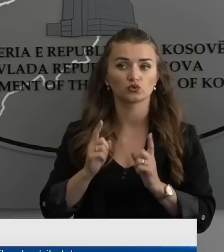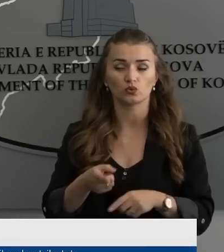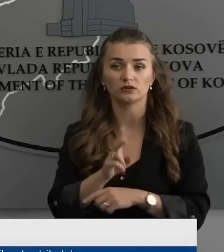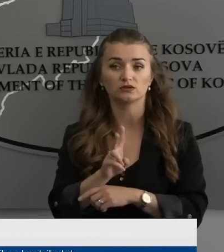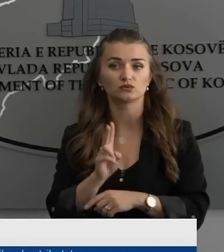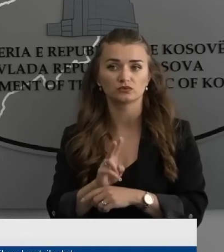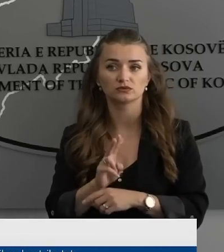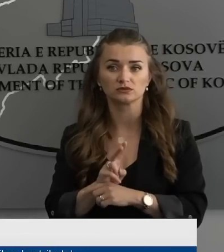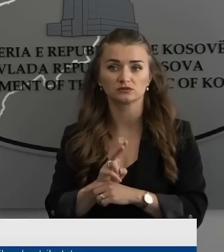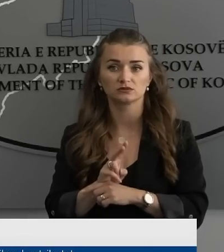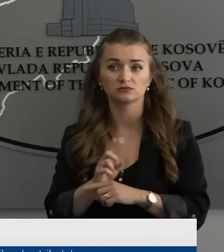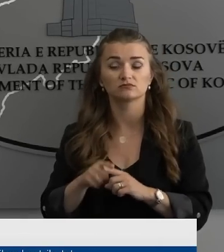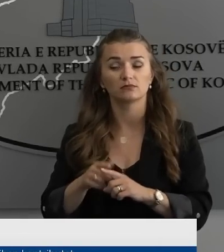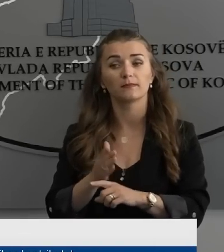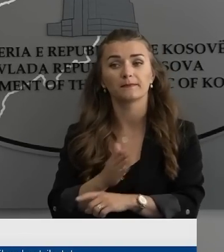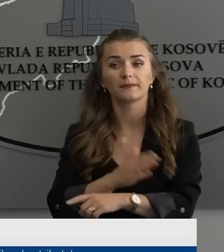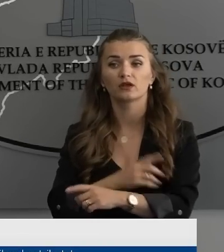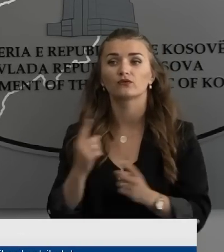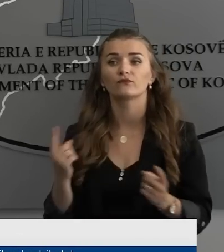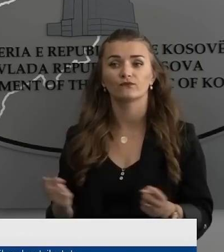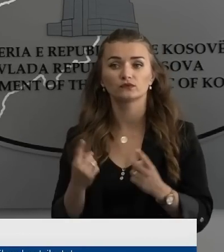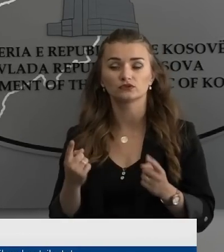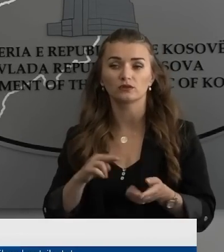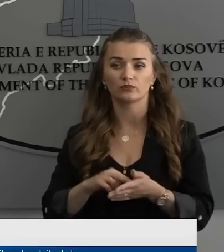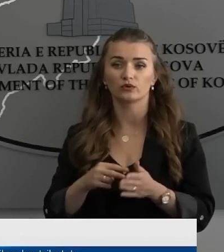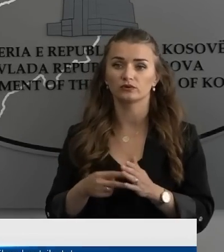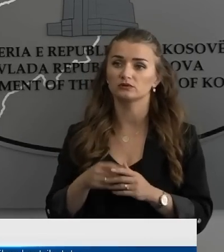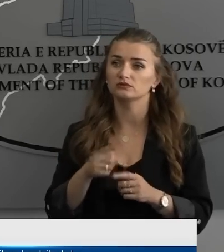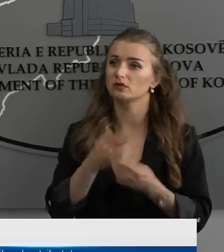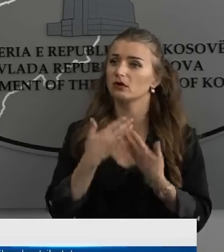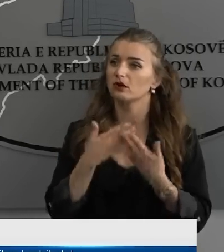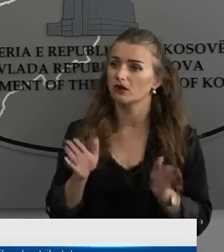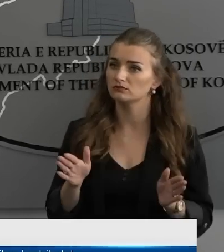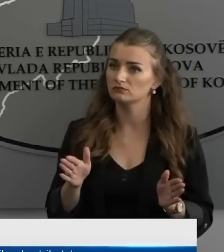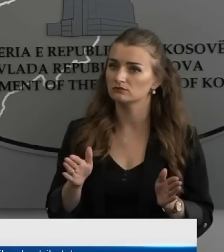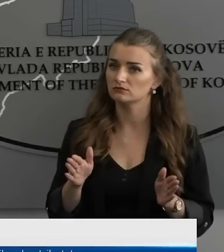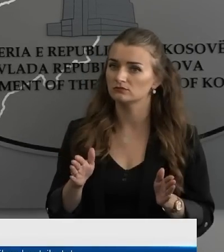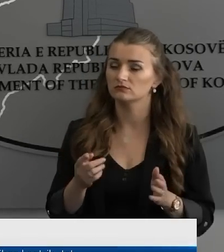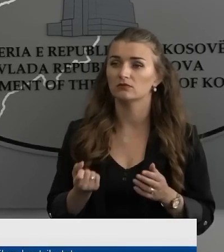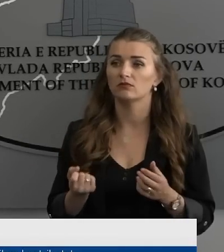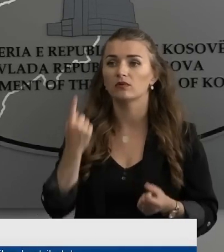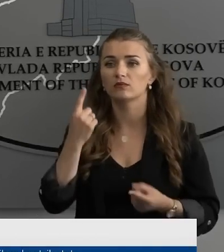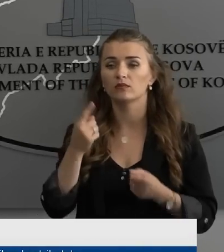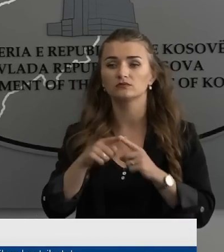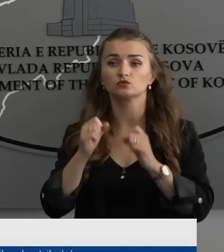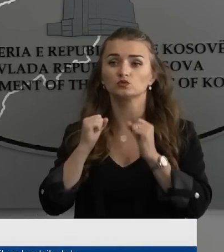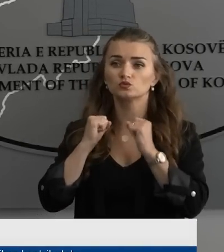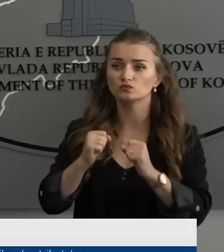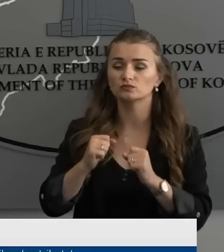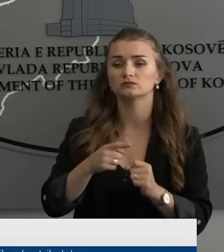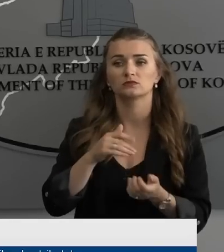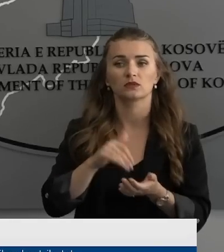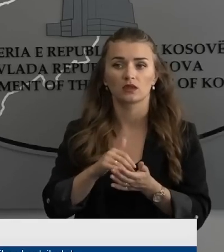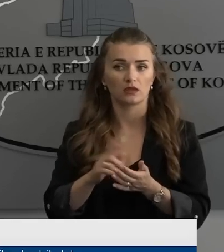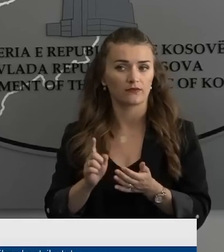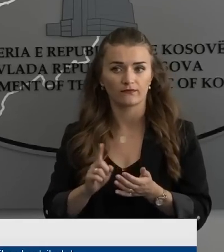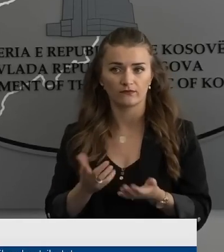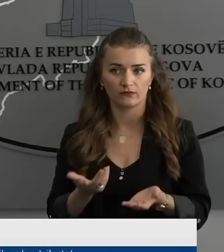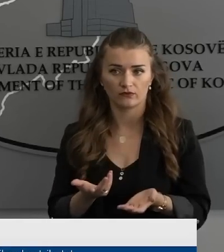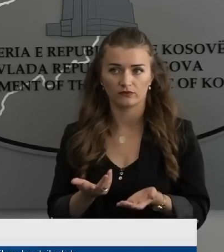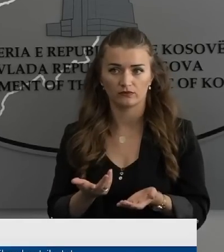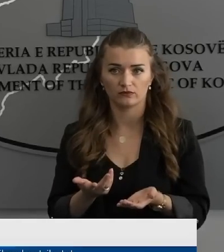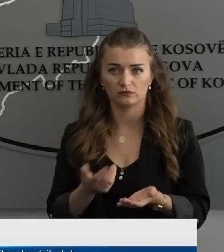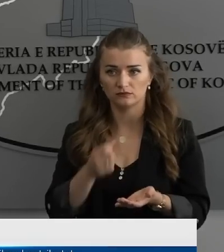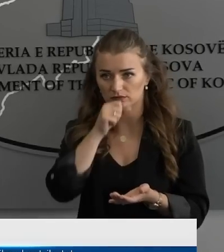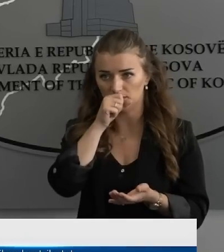fushat paraprake fer dhe të hapur, në mënyrë që të mos ketë kërcënime dhe në fund bojkote sërish e